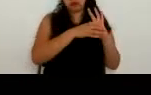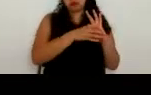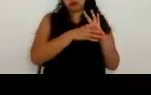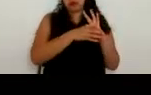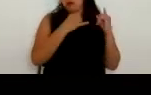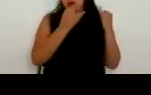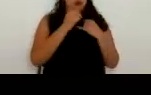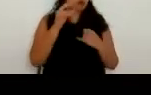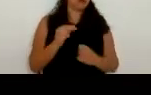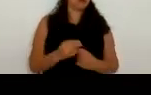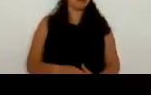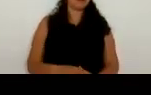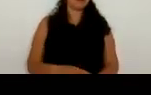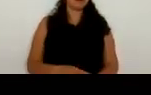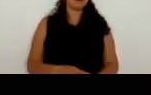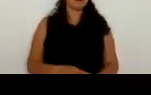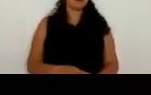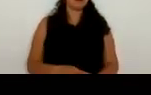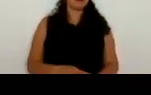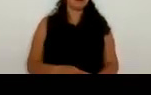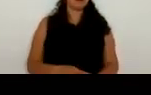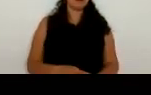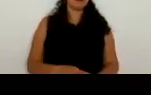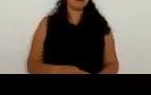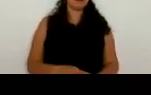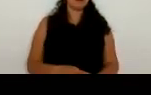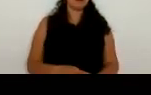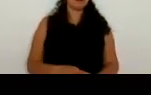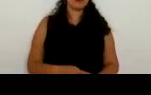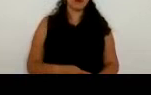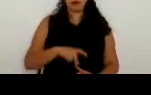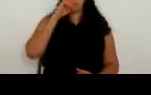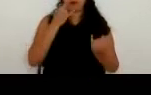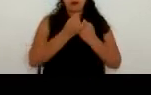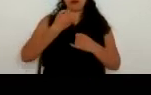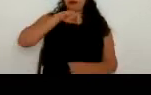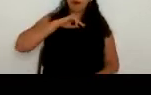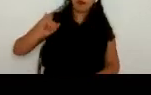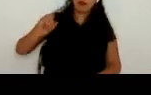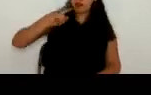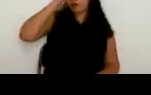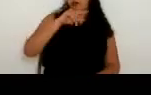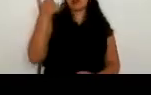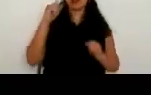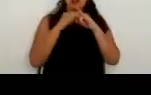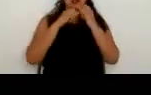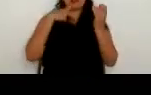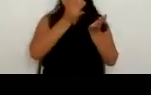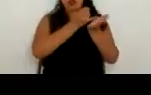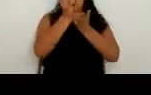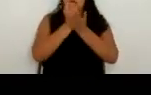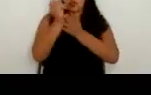proveedor económico también nos interesaba saber si era derechohabiente institución y bueno pues ya teníamos